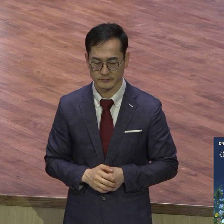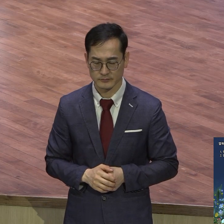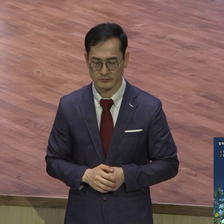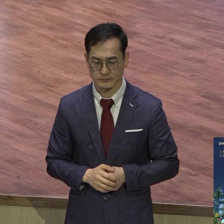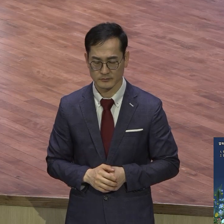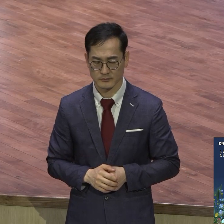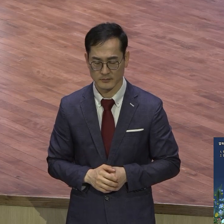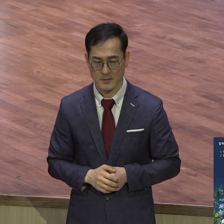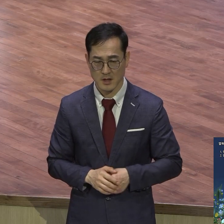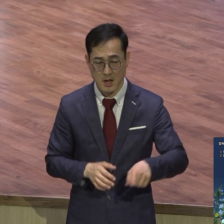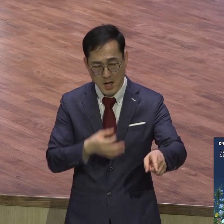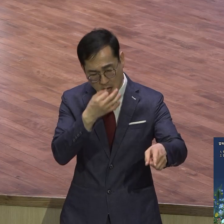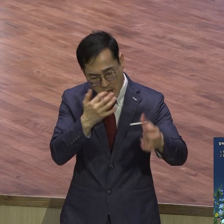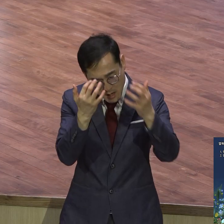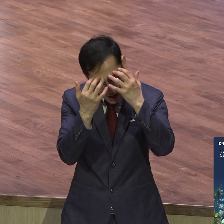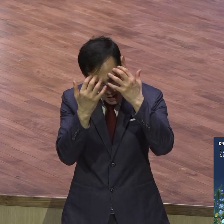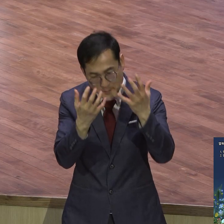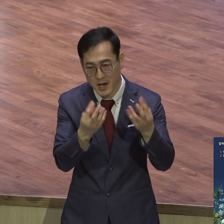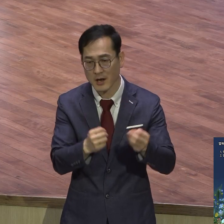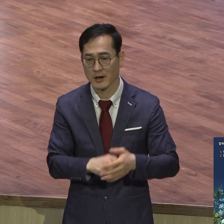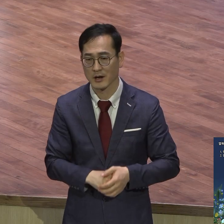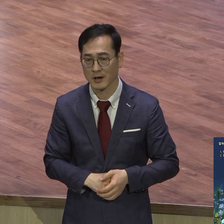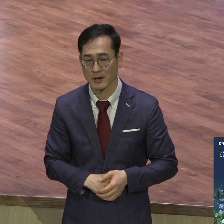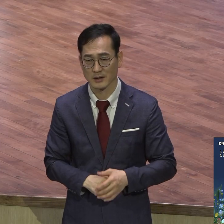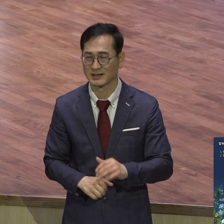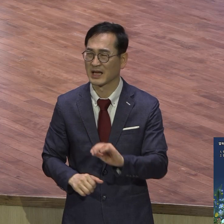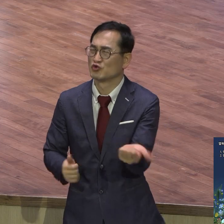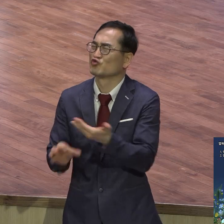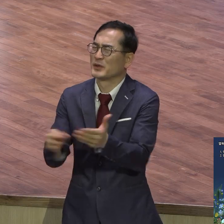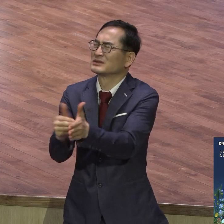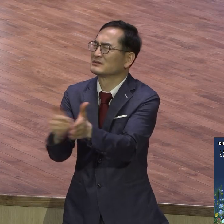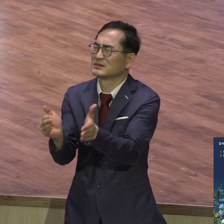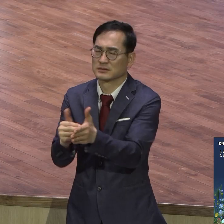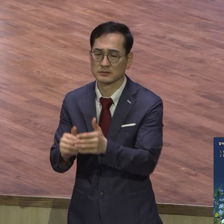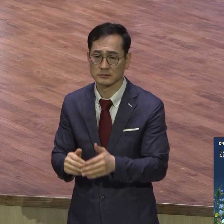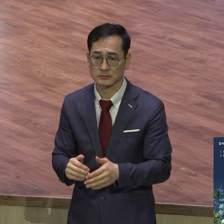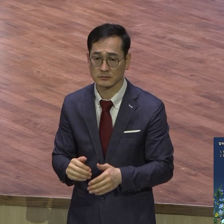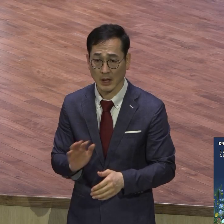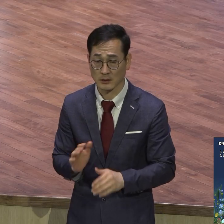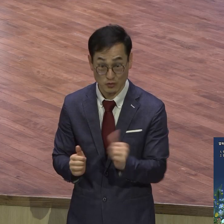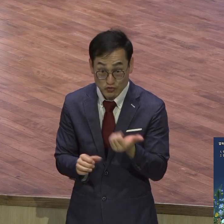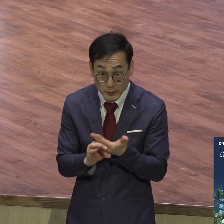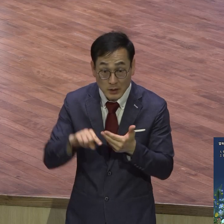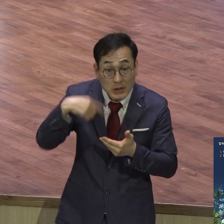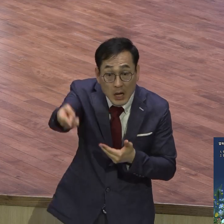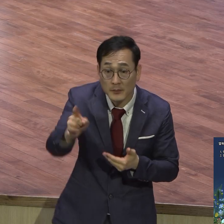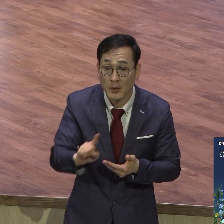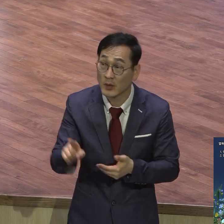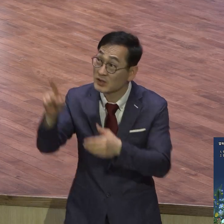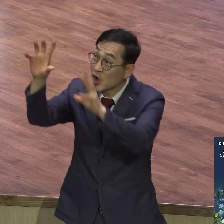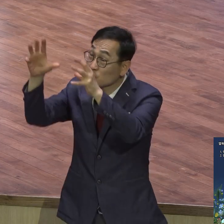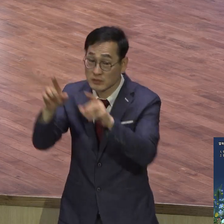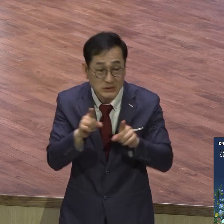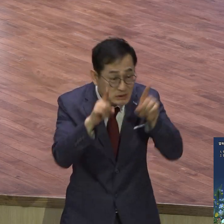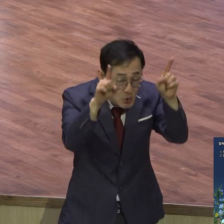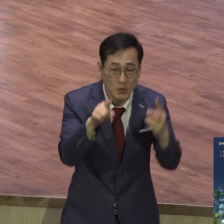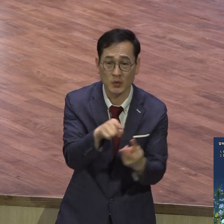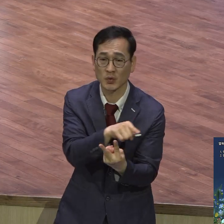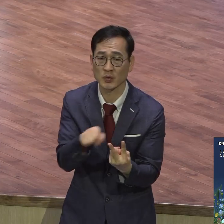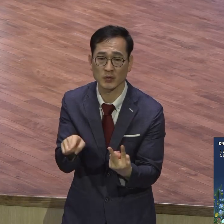못 죽어서 사는 사람 많다고 죽으면 끝나는 게 아니라니까요. 그때부터 시작이에요. 이 서론이 육체